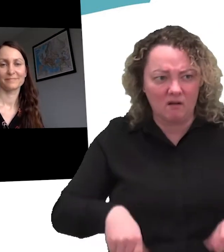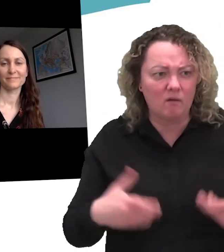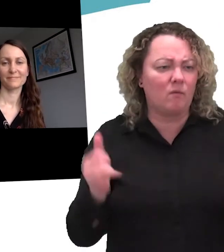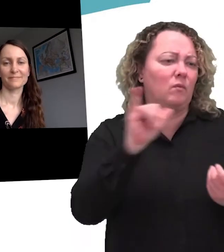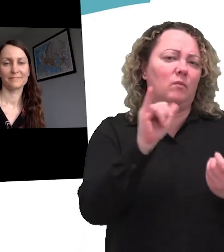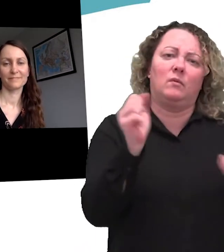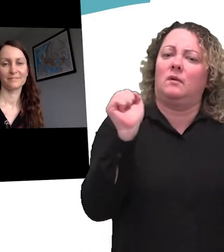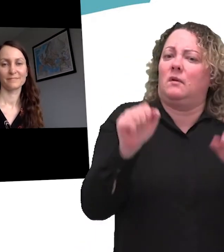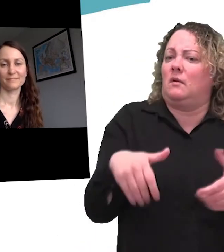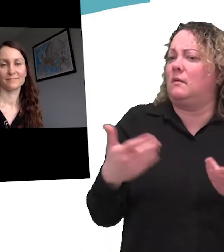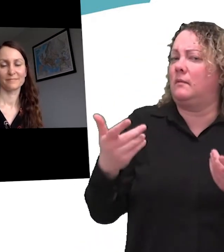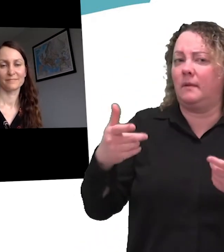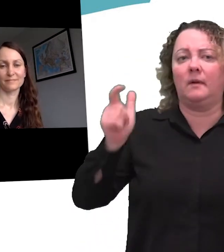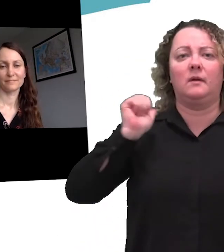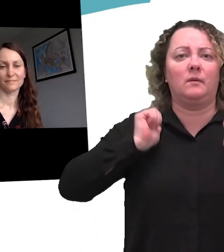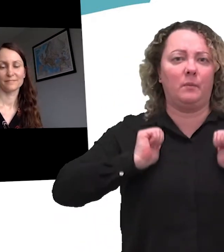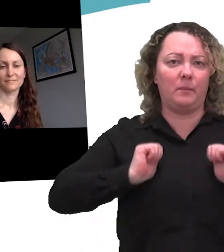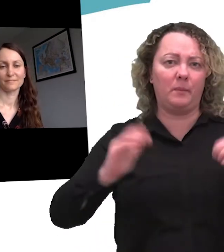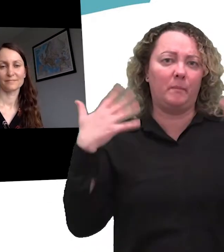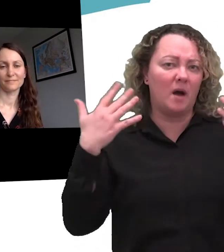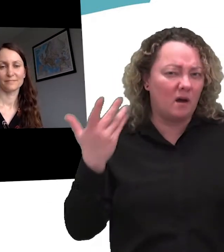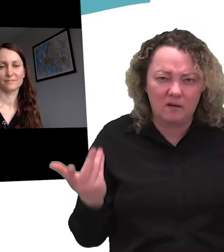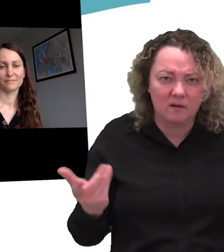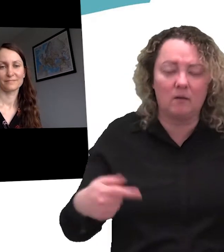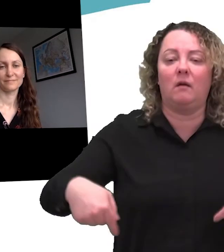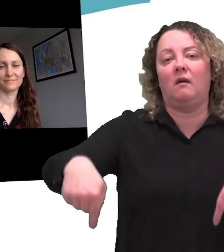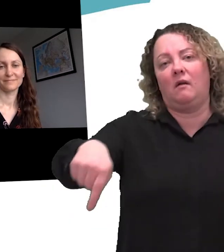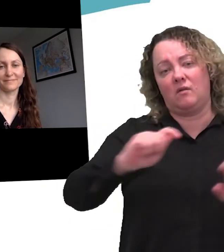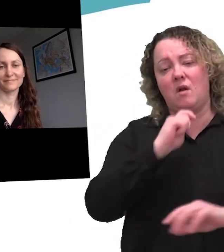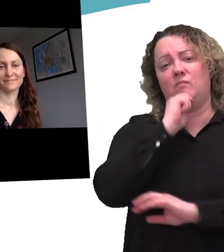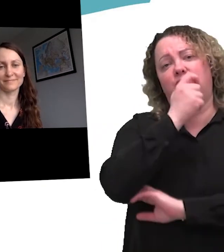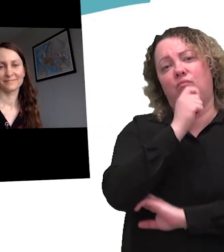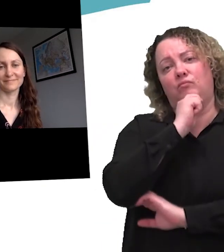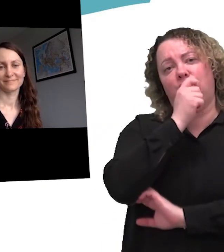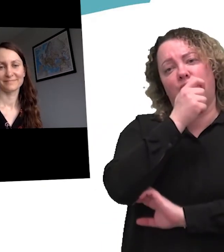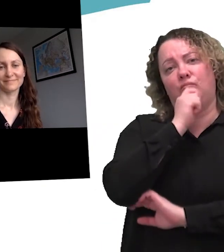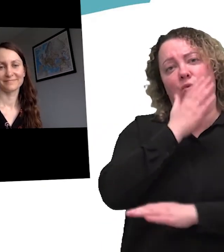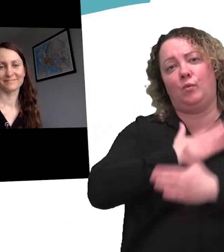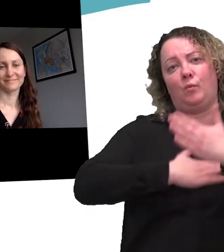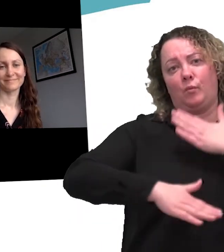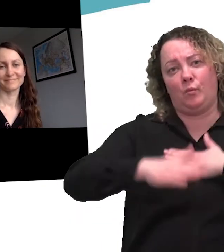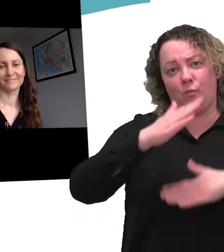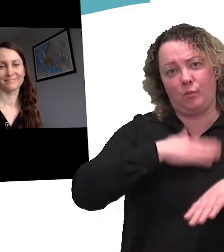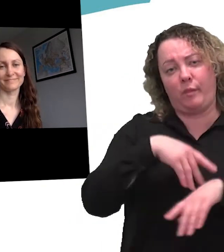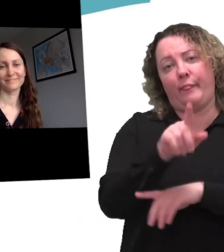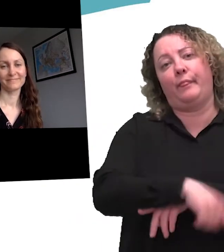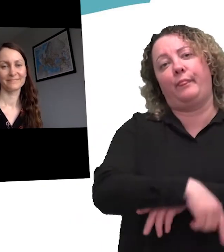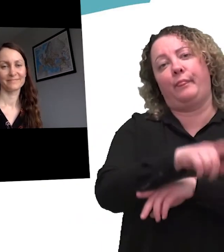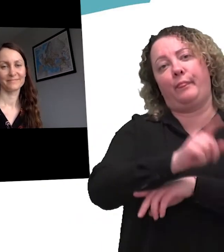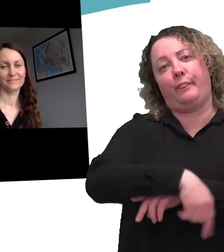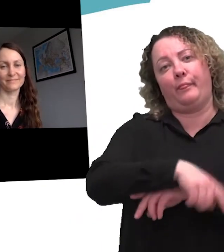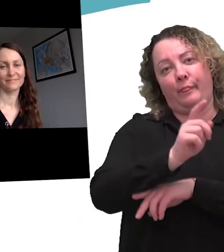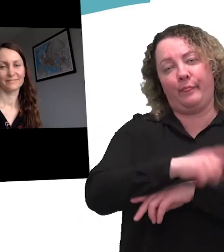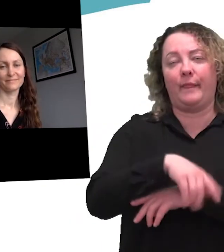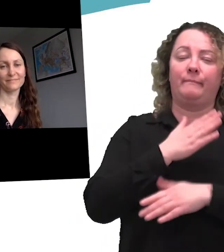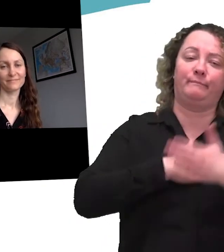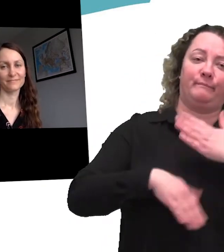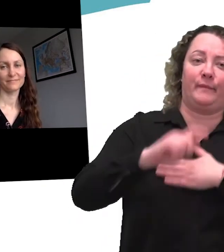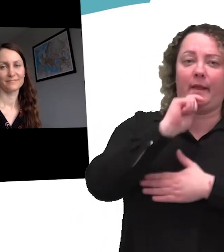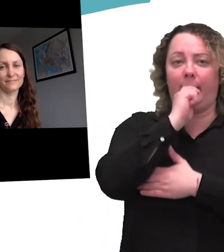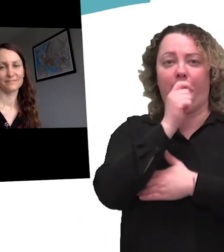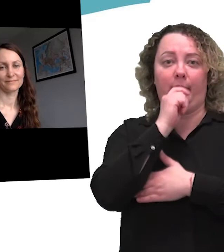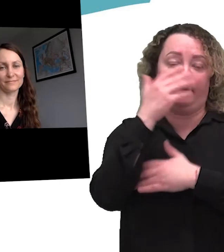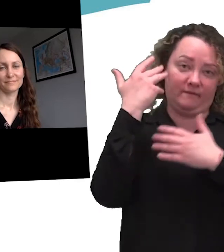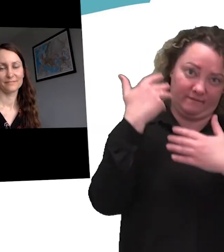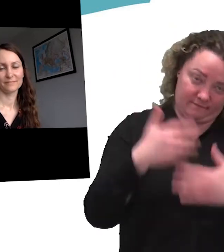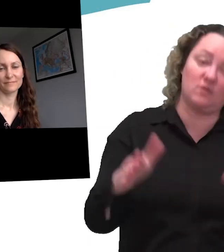atsisėsti, atsisėdom, suvalgiam, kojam pamataravom, pasimėgavom ir tada, jeigu tai yra